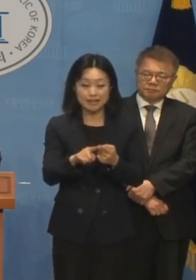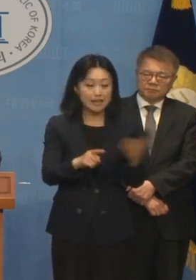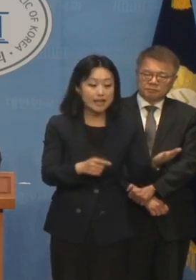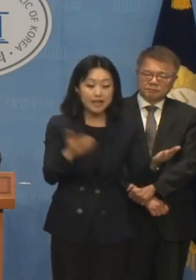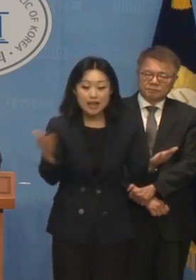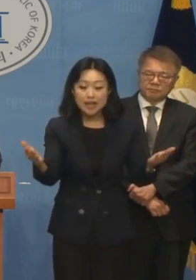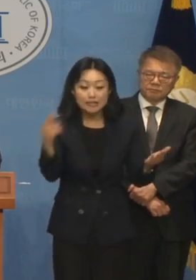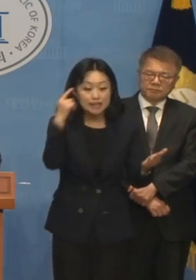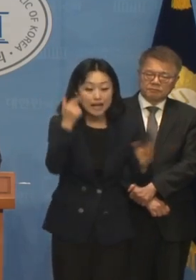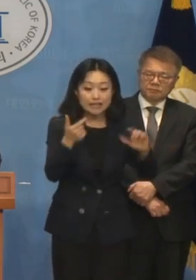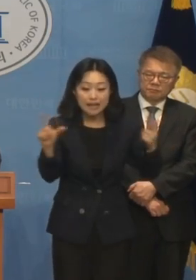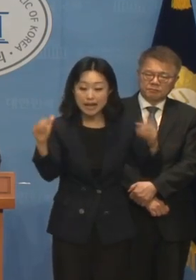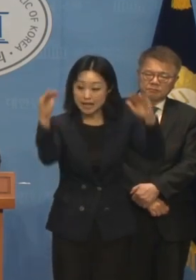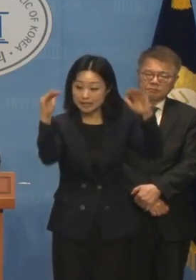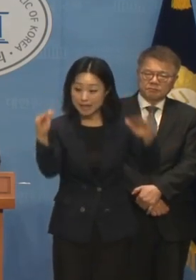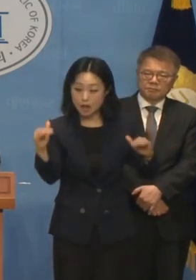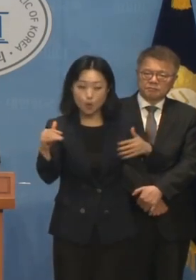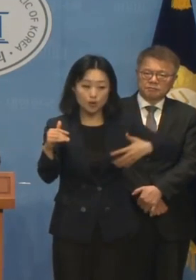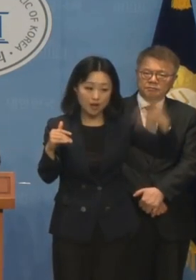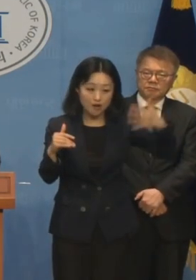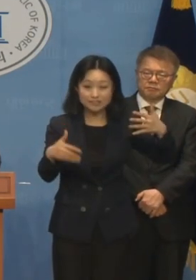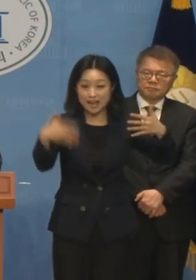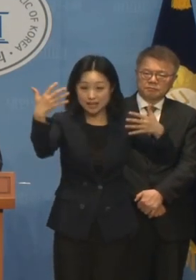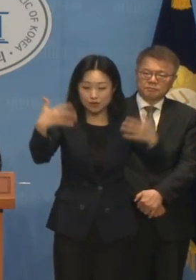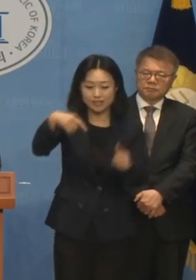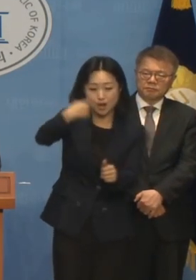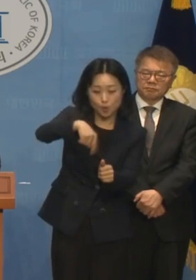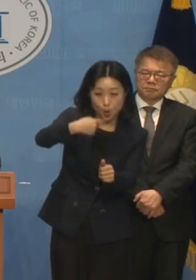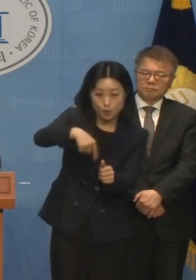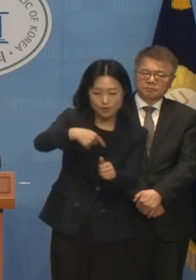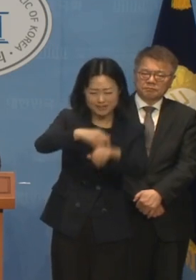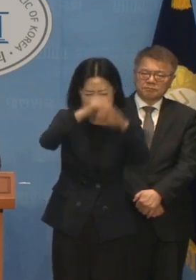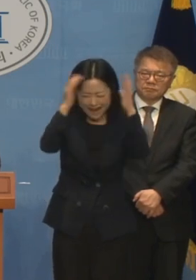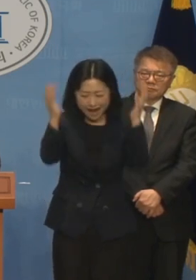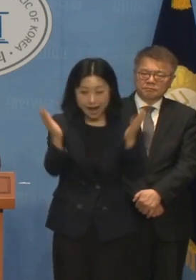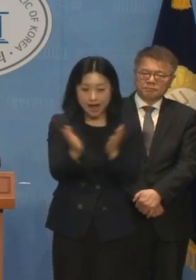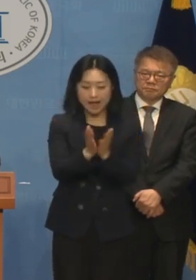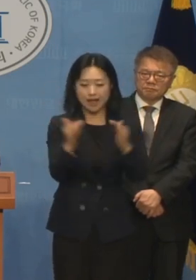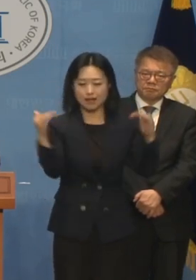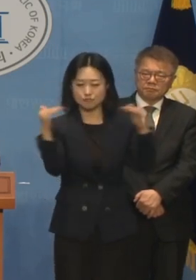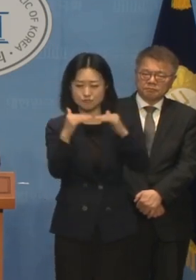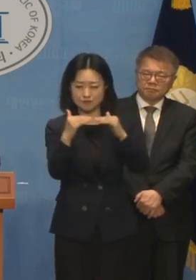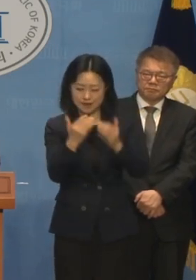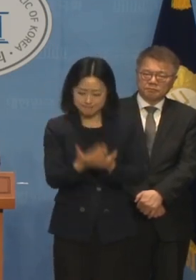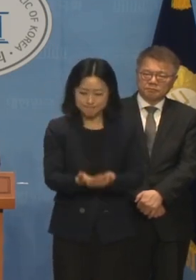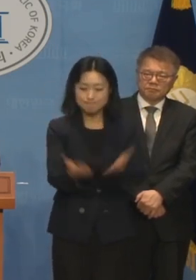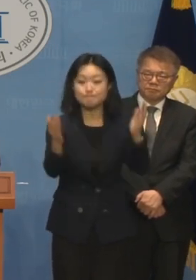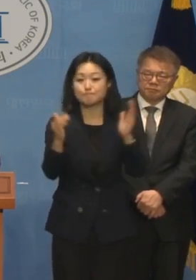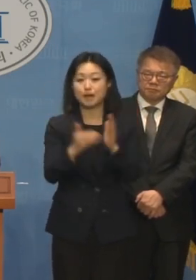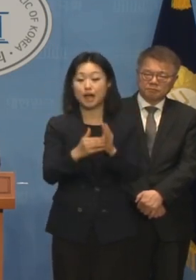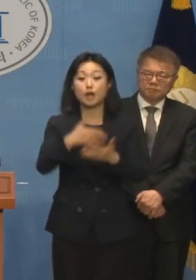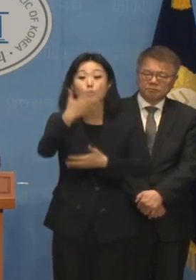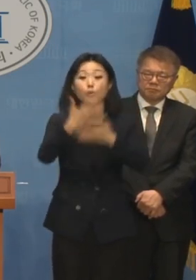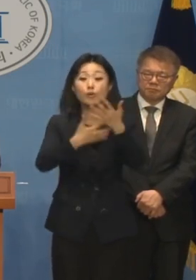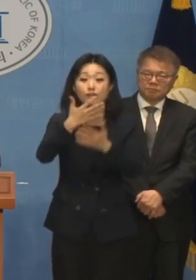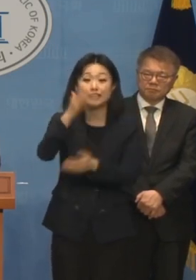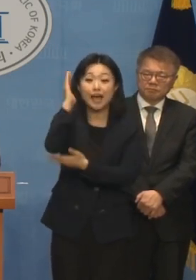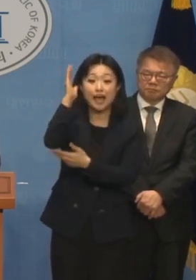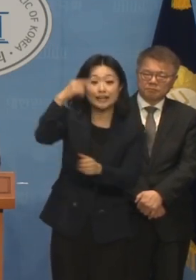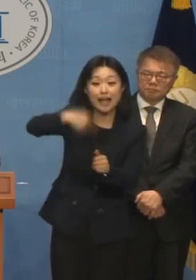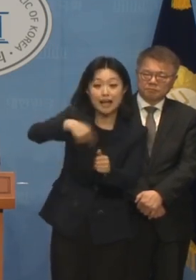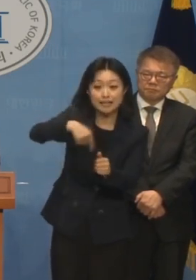입장을 설명하는 동영상 강의 등을 제공하였습니다. 특히 동영상